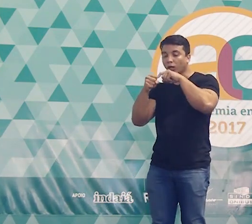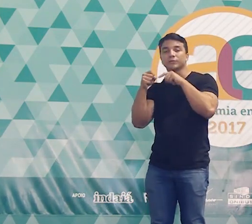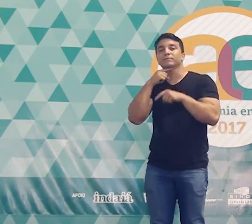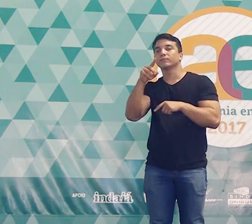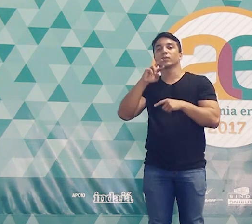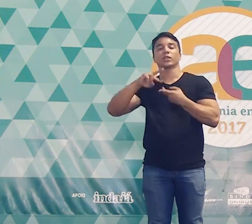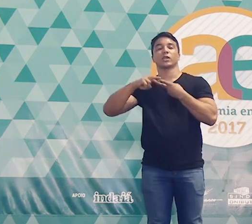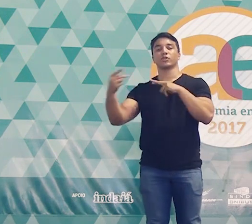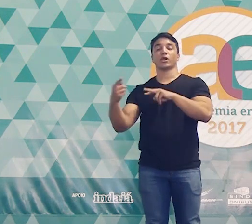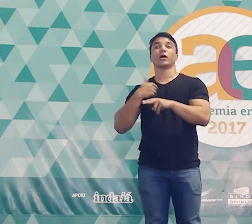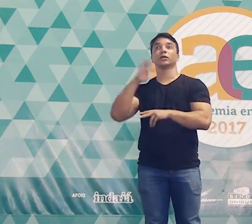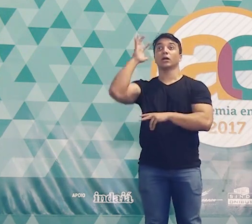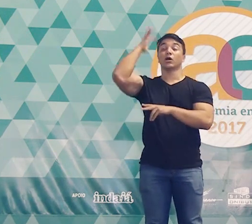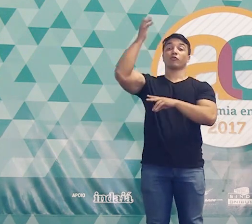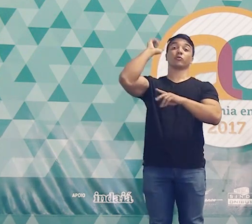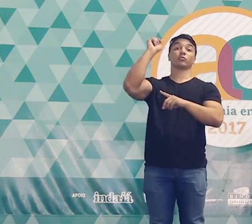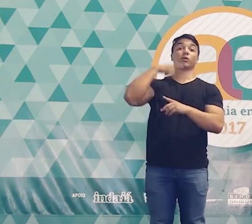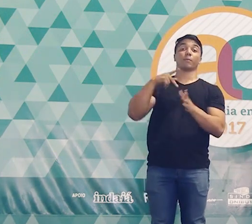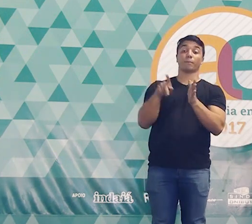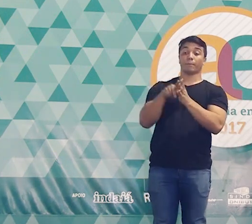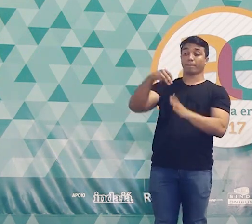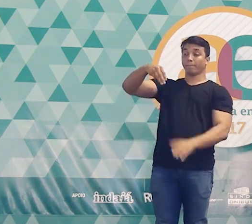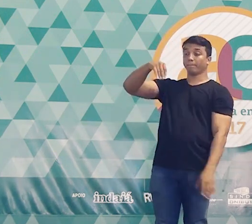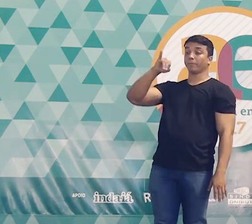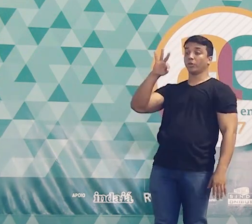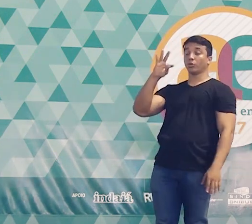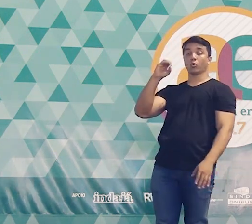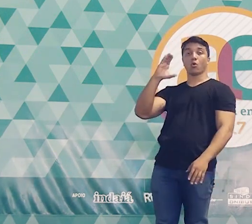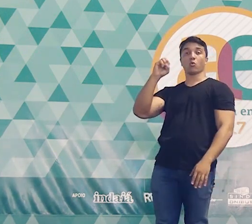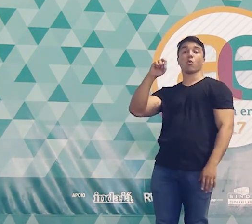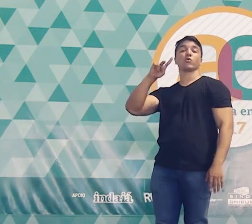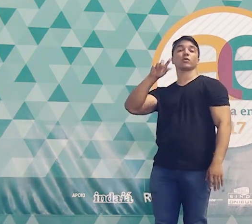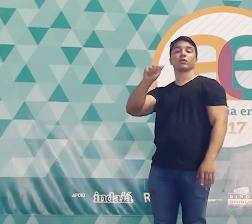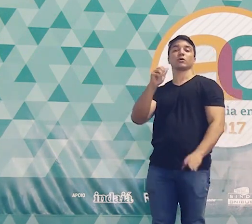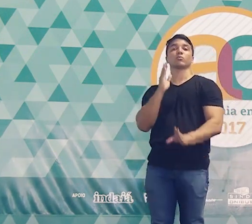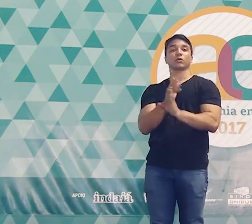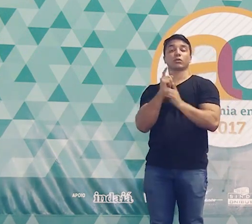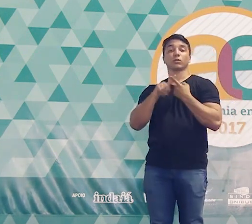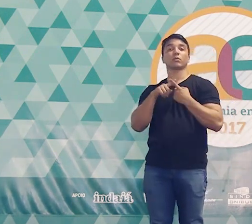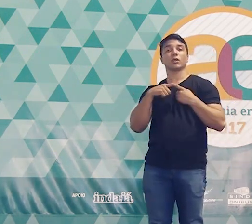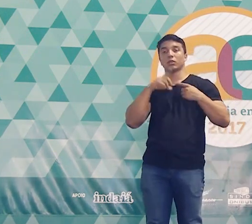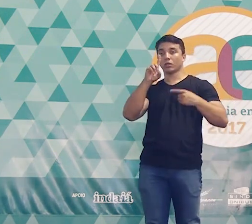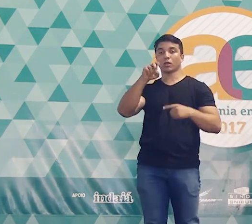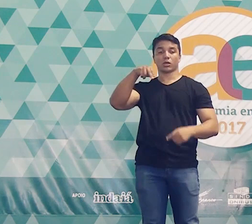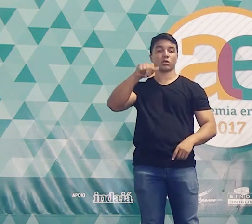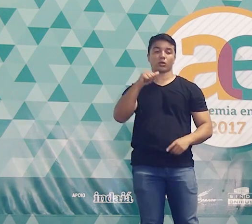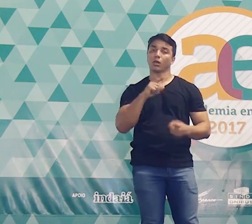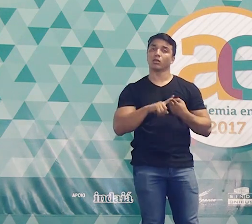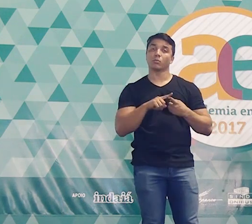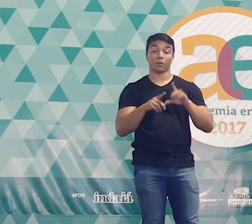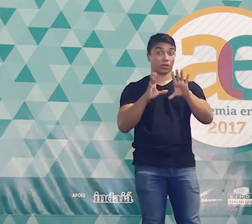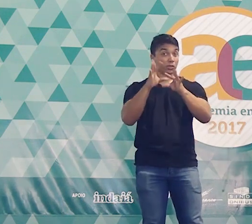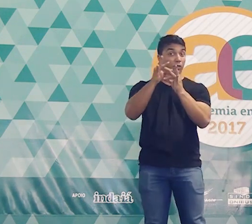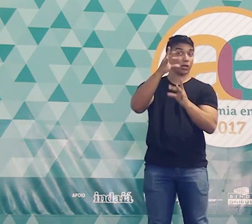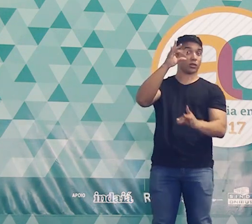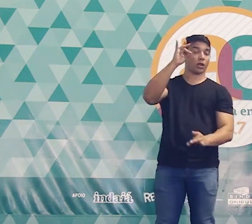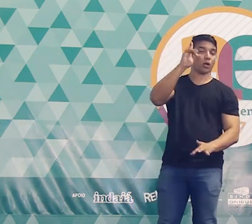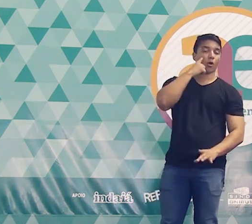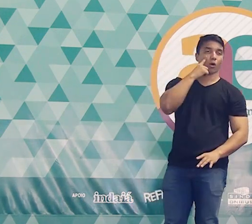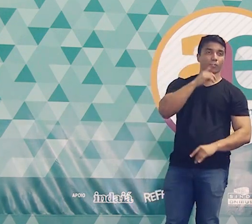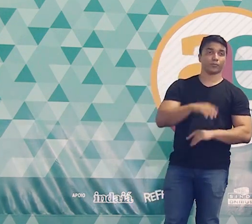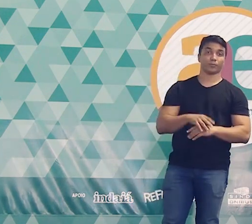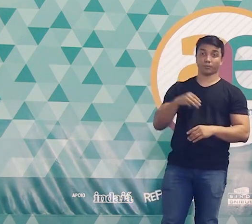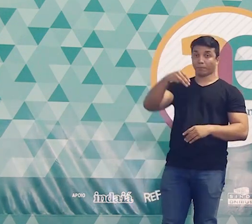certo. Aí eles resolveram pegar o DNA da mitocôndria, porque a mitocôndria também tem DNA, tá? Aí tem um detalhe. Gente,